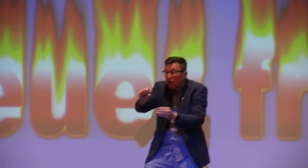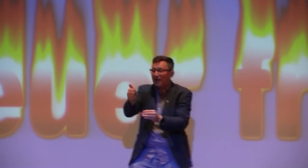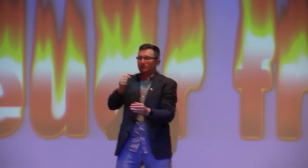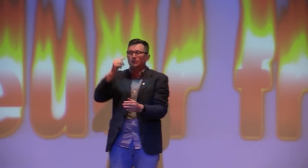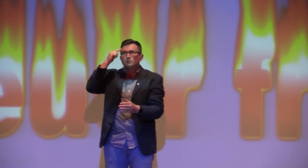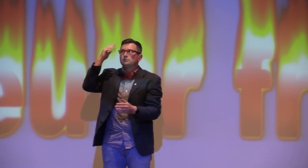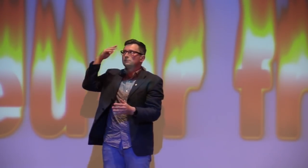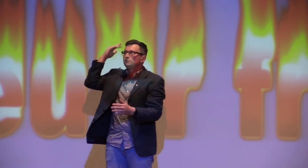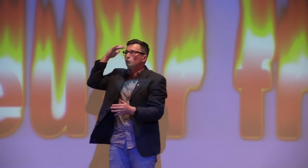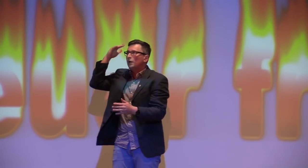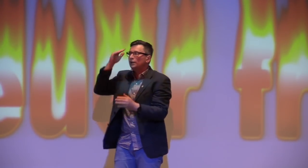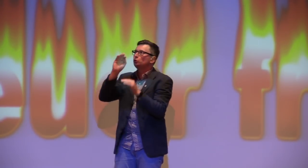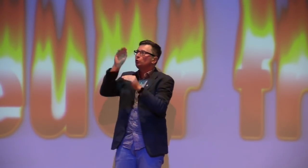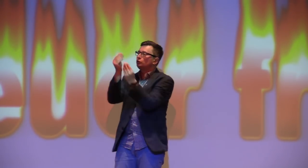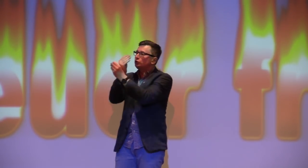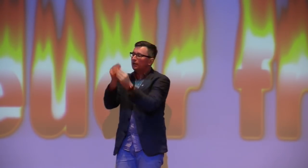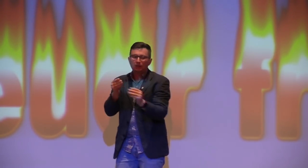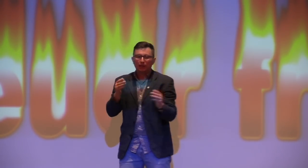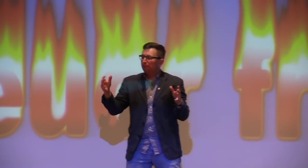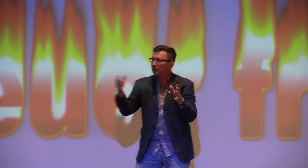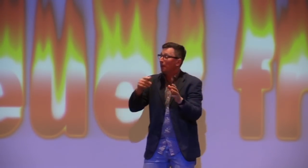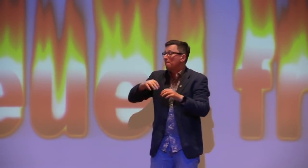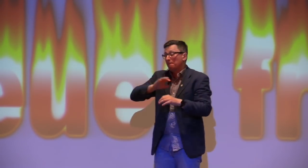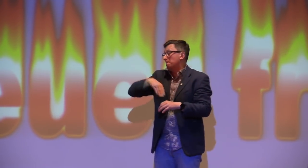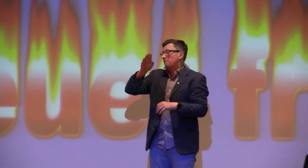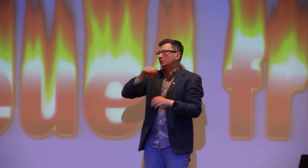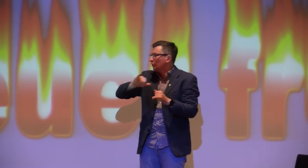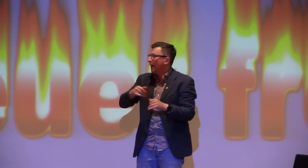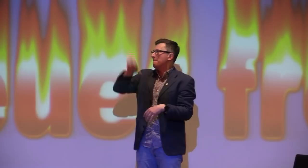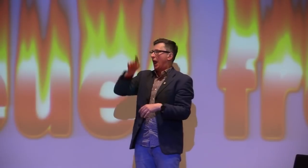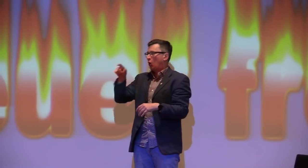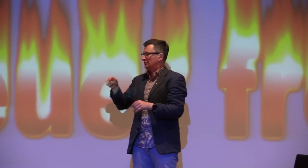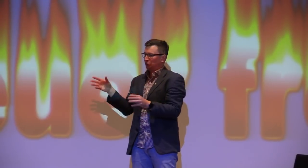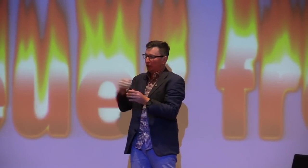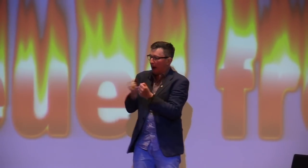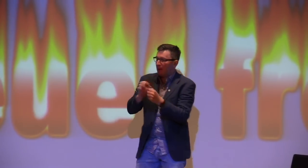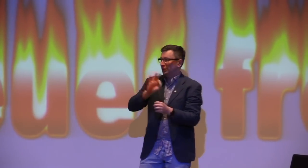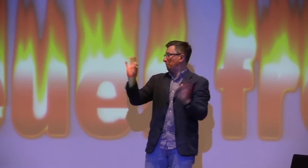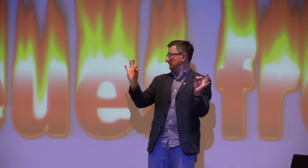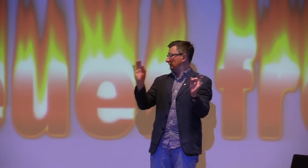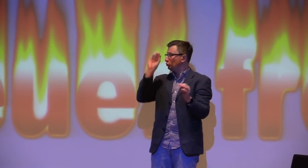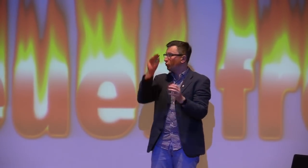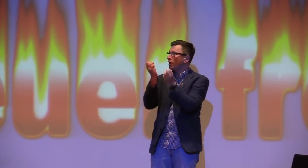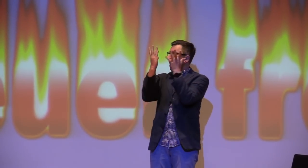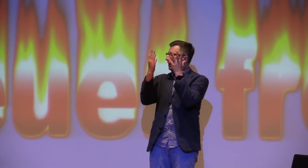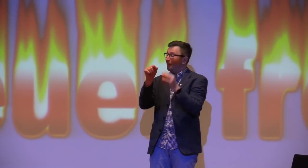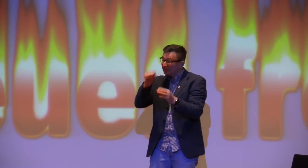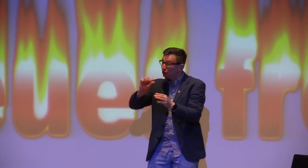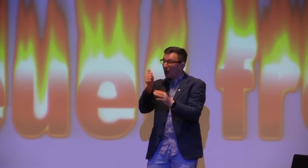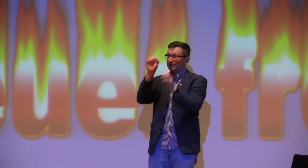vielleicht in den Verein gehen, da gibt es vielleicht in den ersten beiden Jahren keine Angebote, aber da kannst du halt mitgestalten, du kannst ja da auch Leute ins Boot holen,